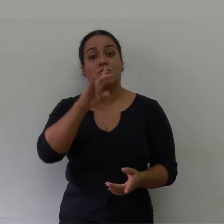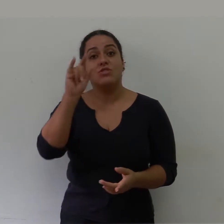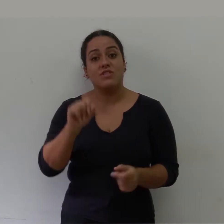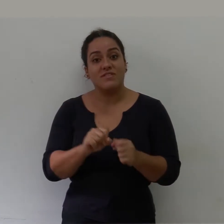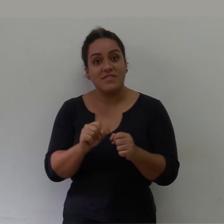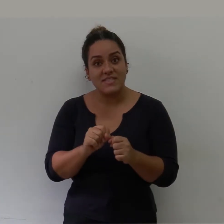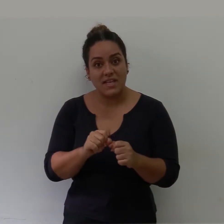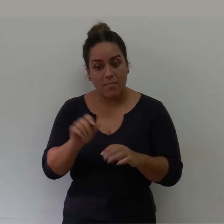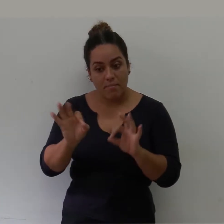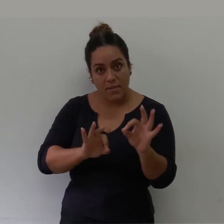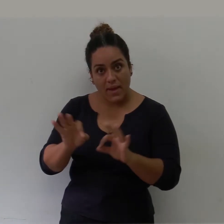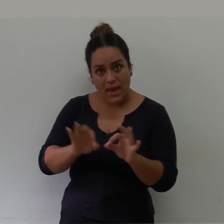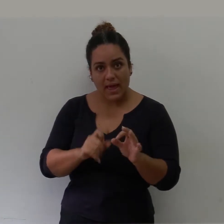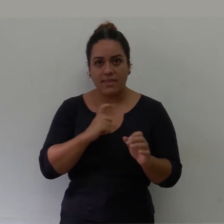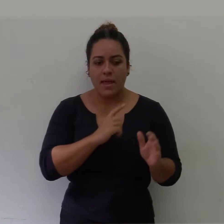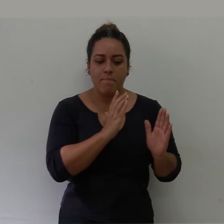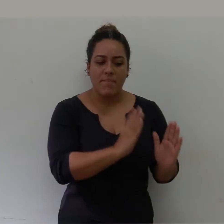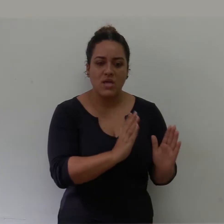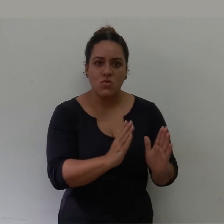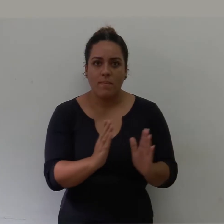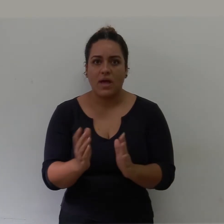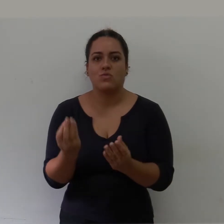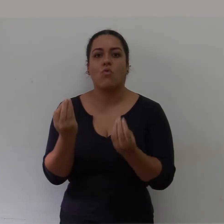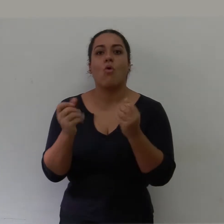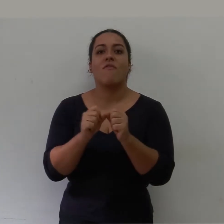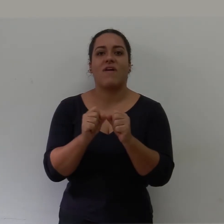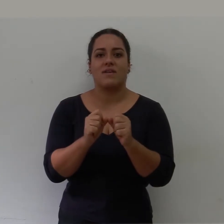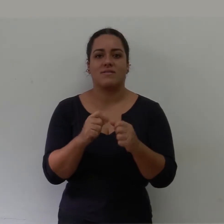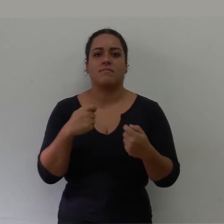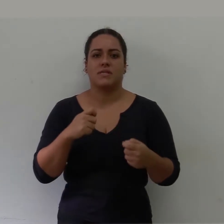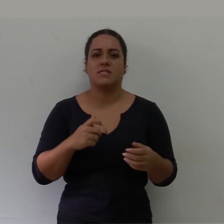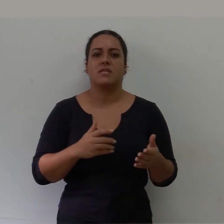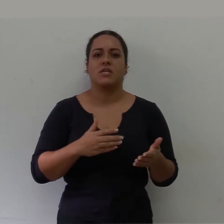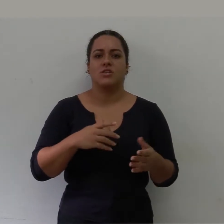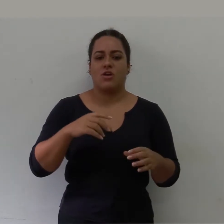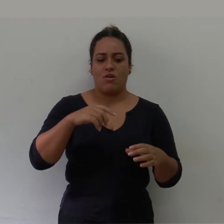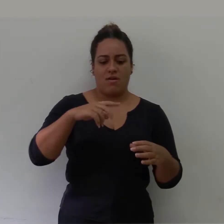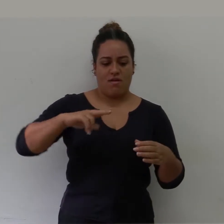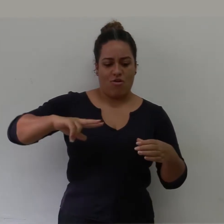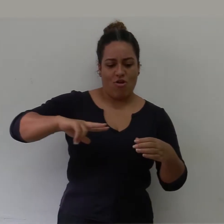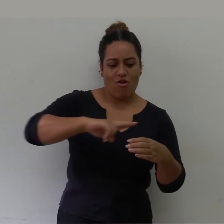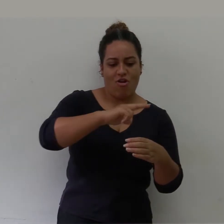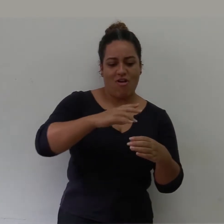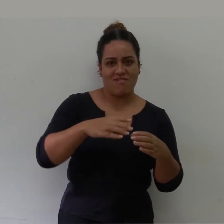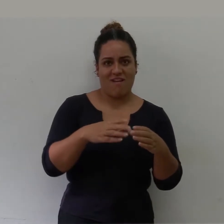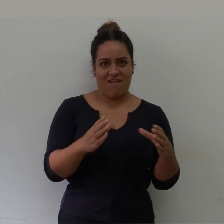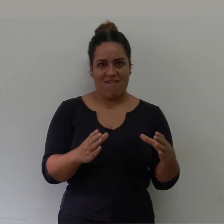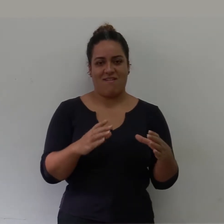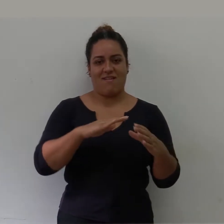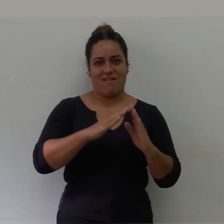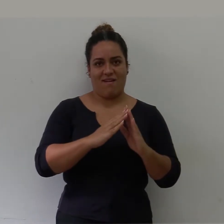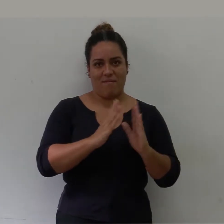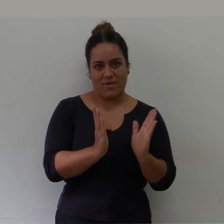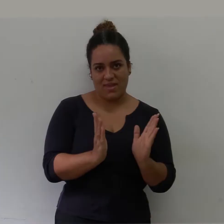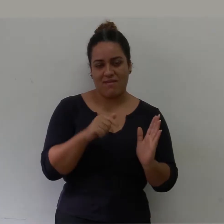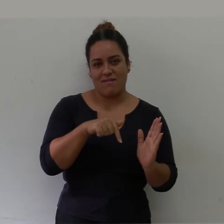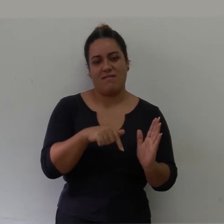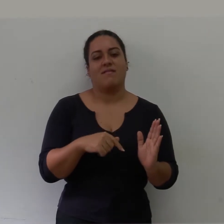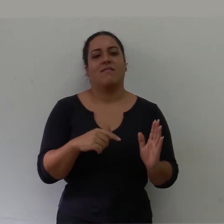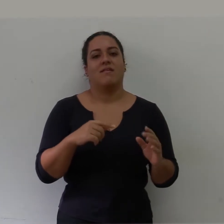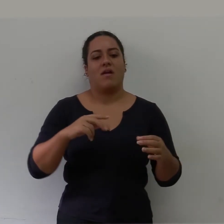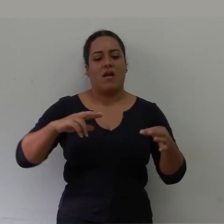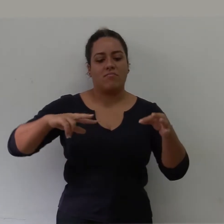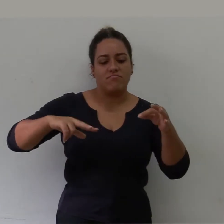que tem que preparar, isso aqui é um passo a passo de como ele prepara. Ele tem que cortar a caixinha, ele tem que cortar, né,